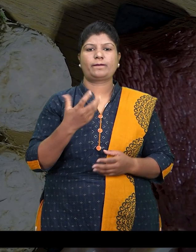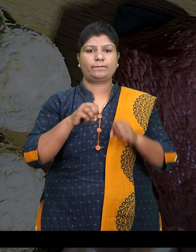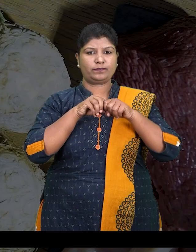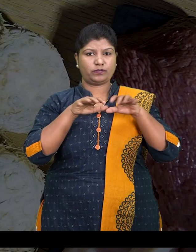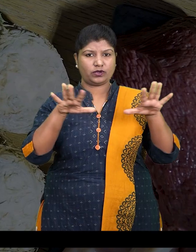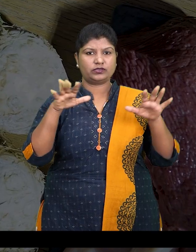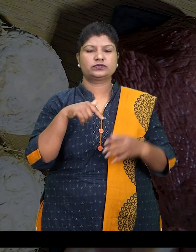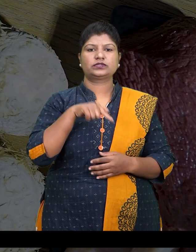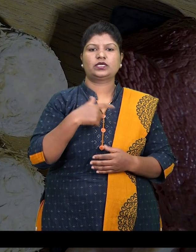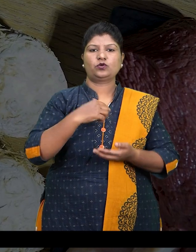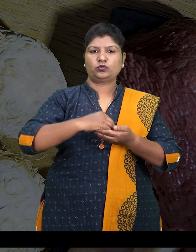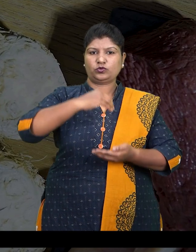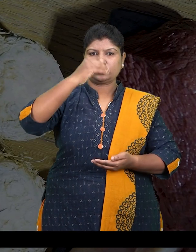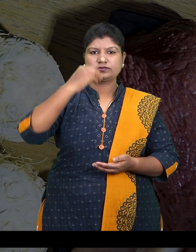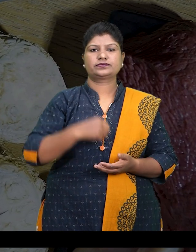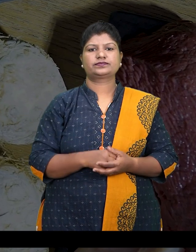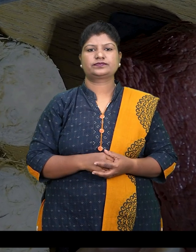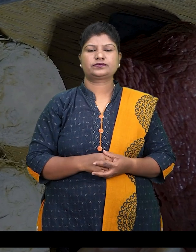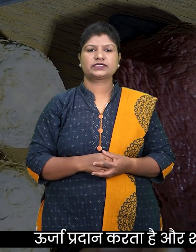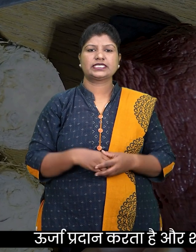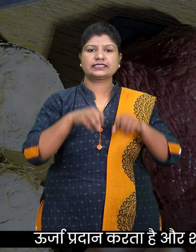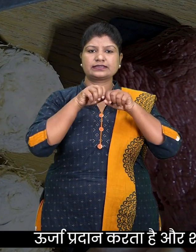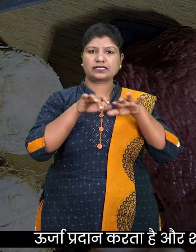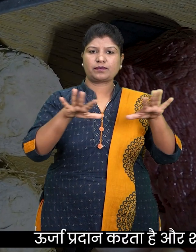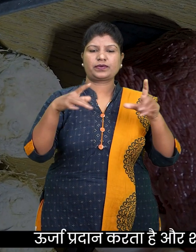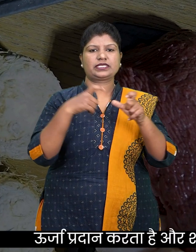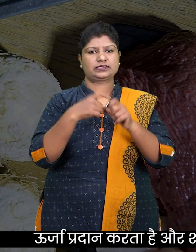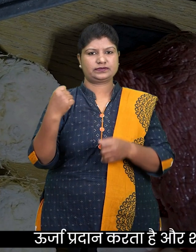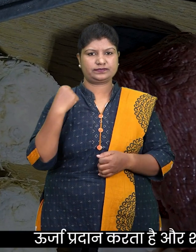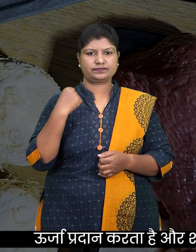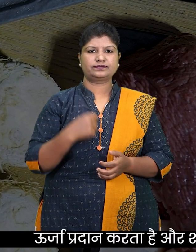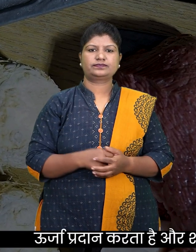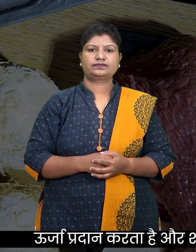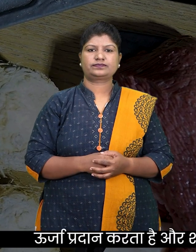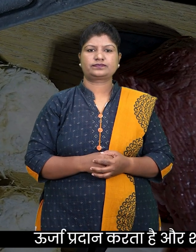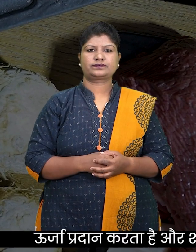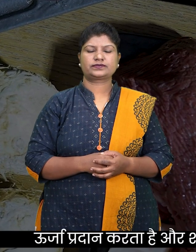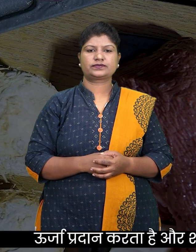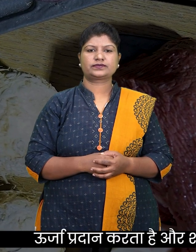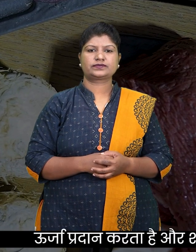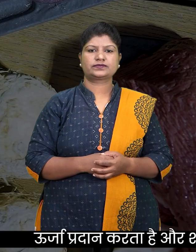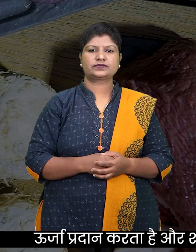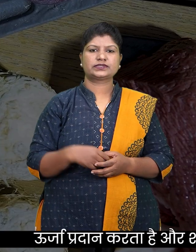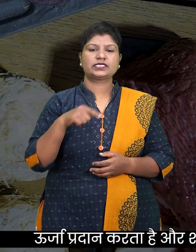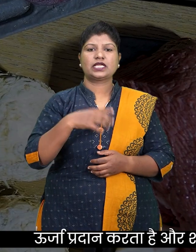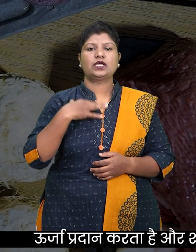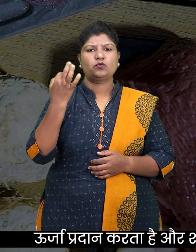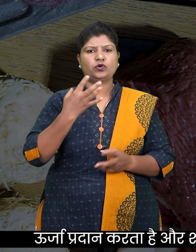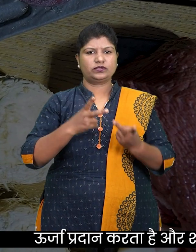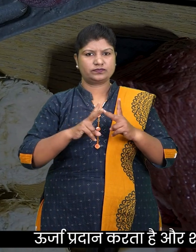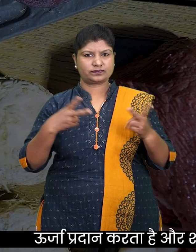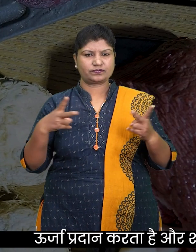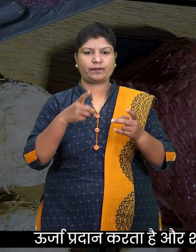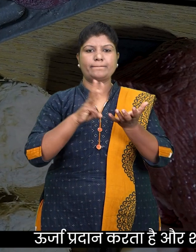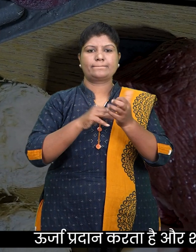भोजन वृद्धि को बढ़ावा देता है, ऊर्जा प्रदान करता है और शरीर के हिस्सों की मरम्मत के